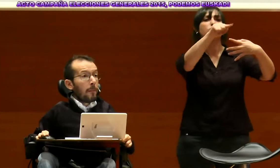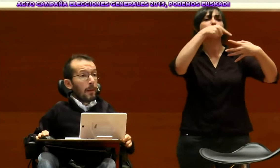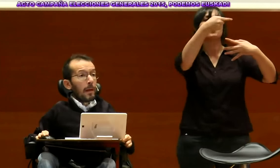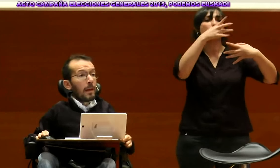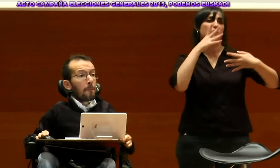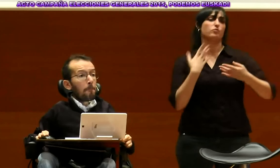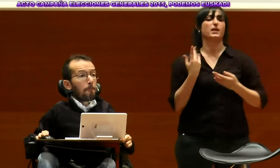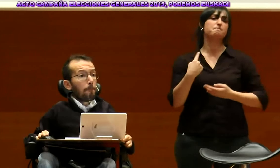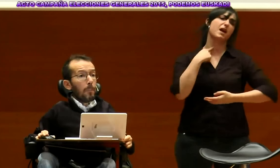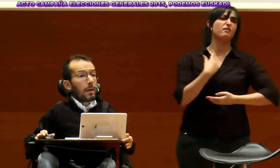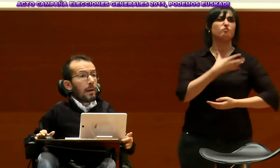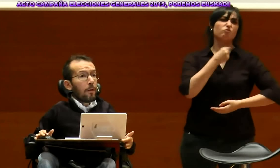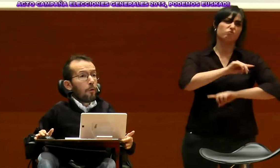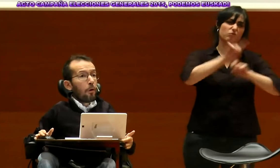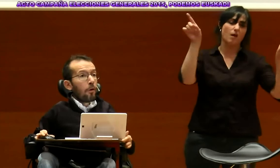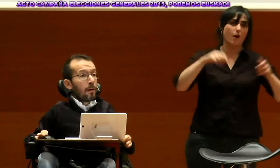futbolín.